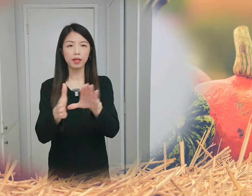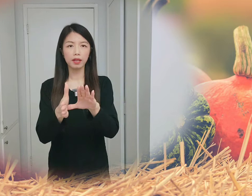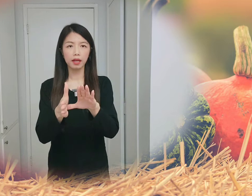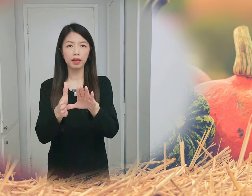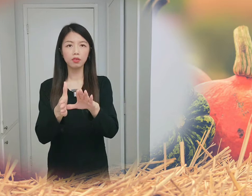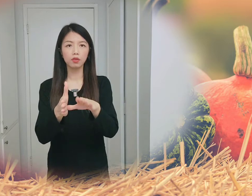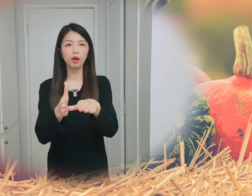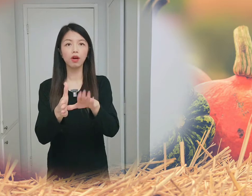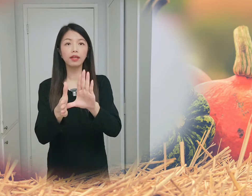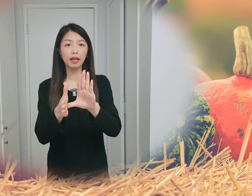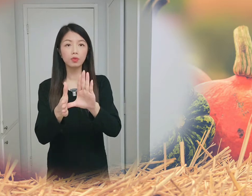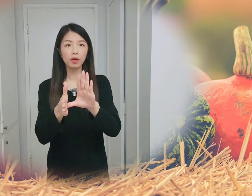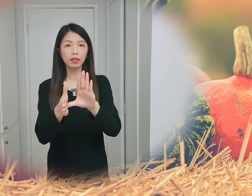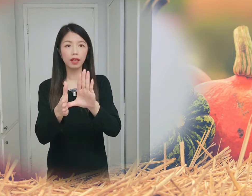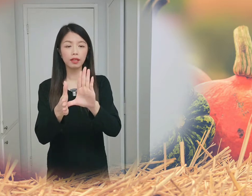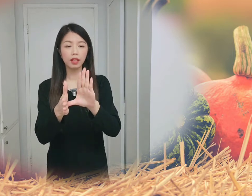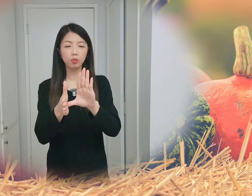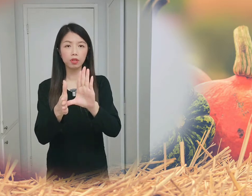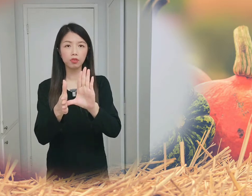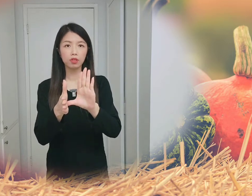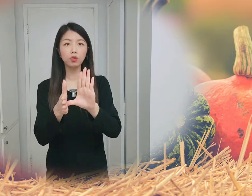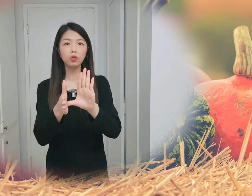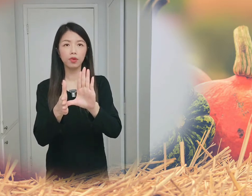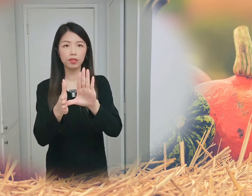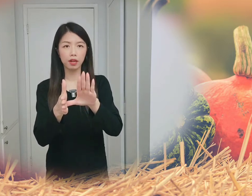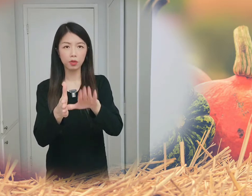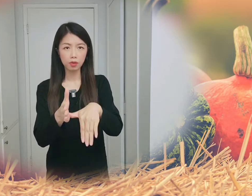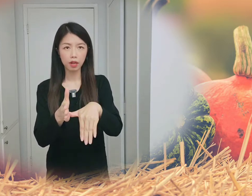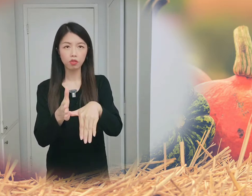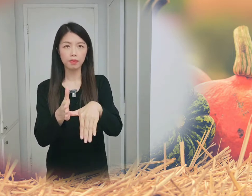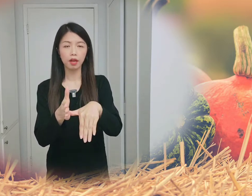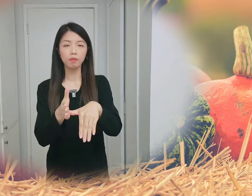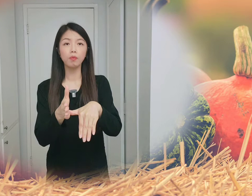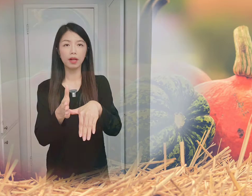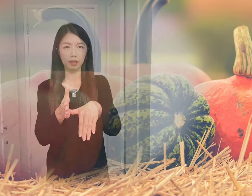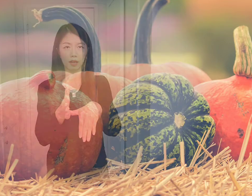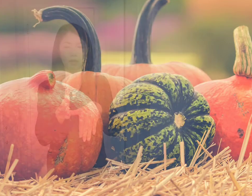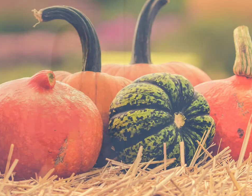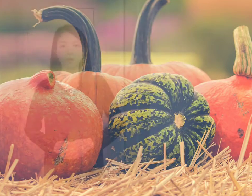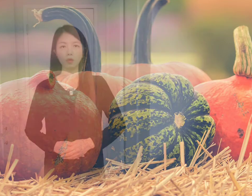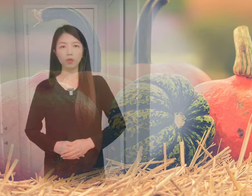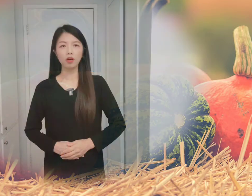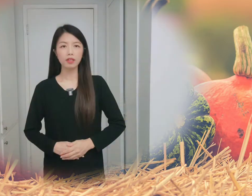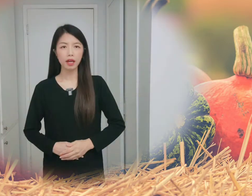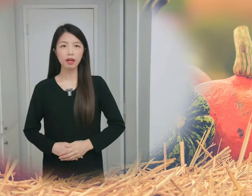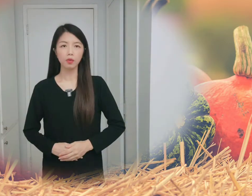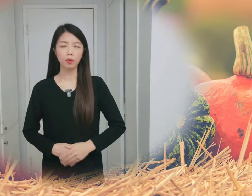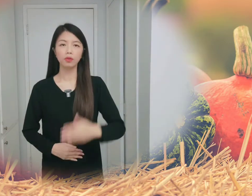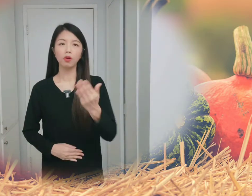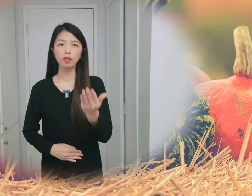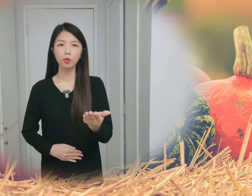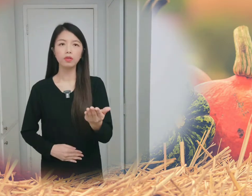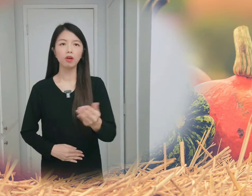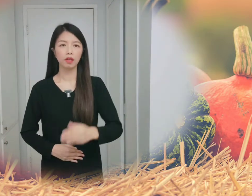왼손 바닥에 닿게 해주시고요. 다른 손가락 4개는 그대로 붙여주시고 위에서 아래로 내려주시면 돼요. 뭐뭐 할 때. 너를 온전히